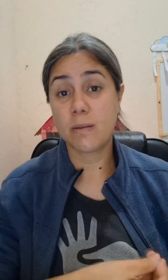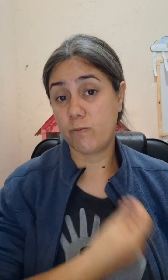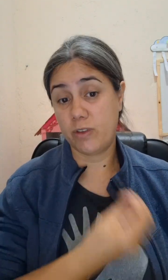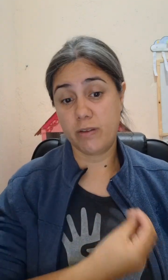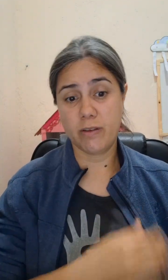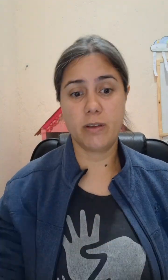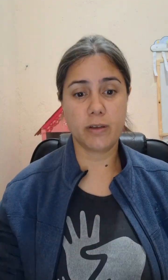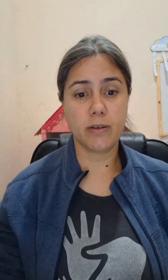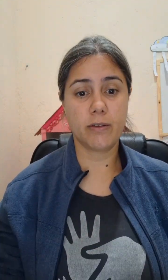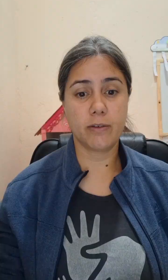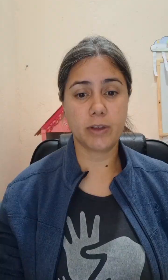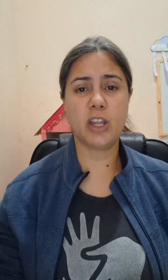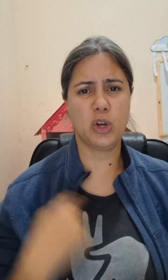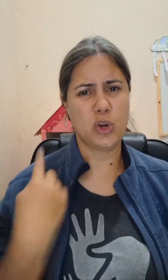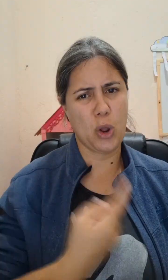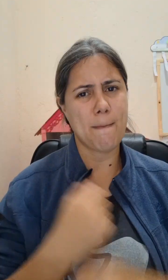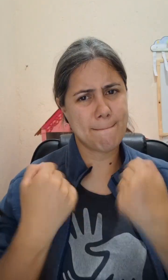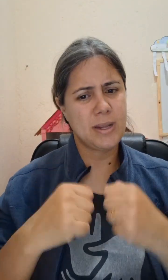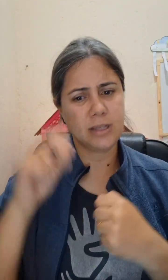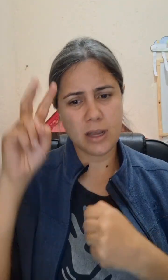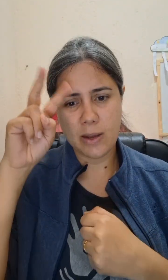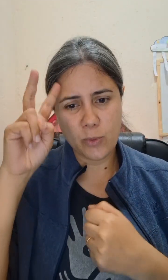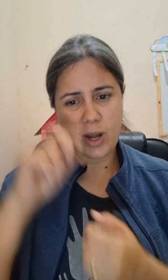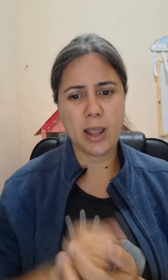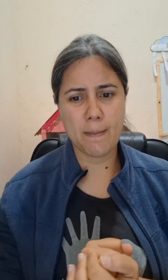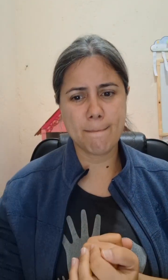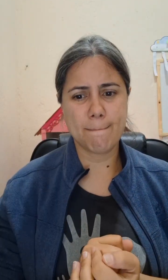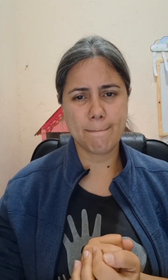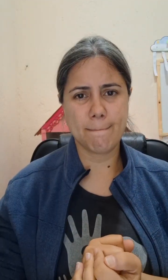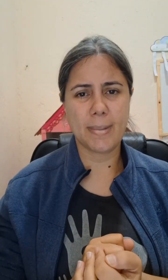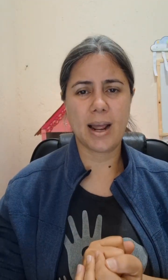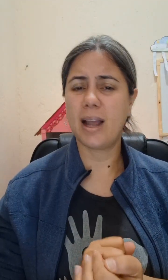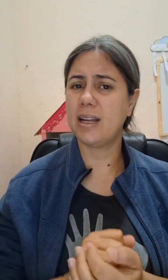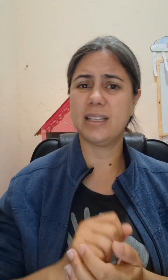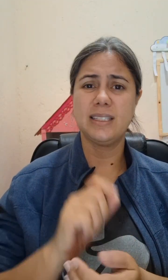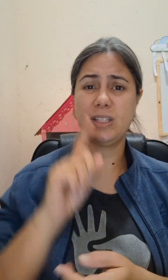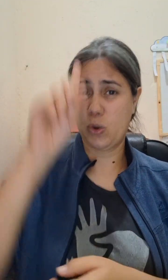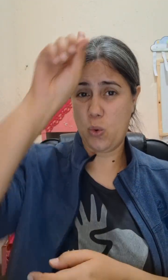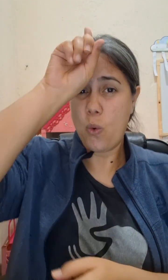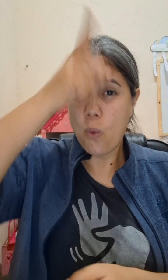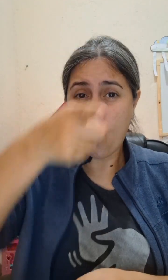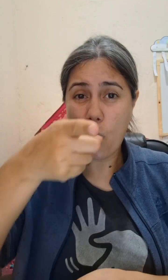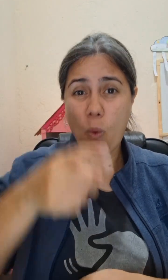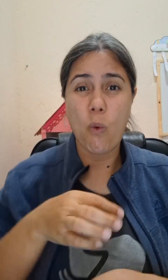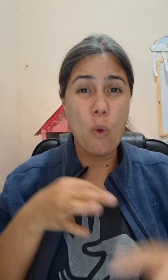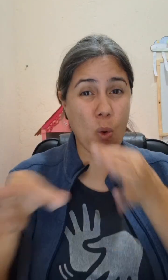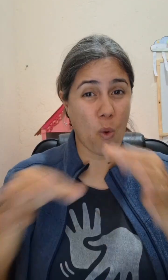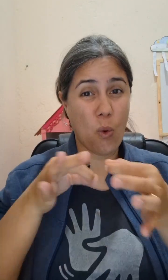que a Bíblia toda fala que nós precisamos viver de acordo com ela.